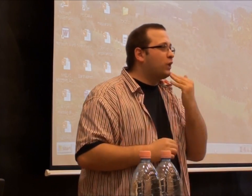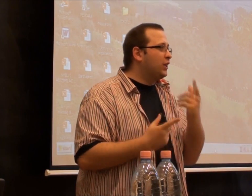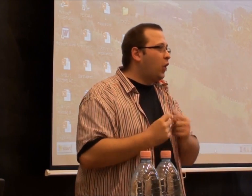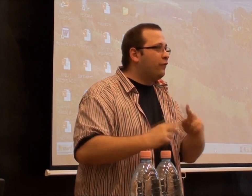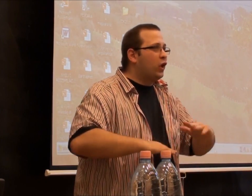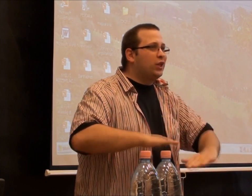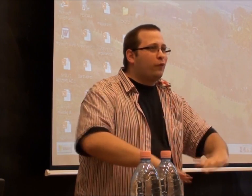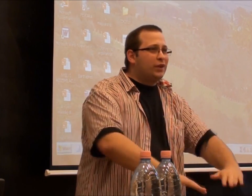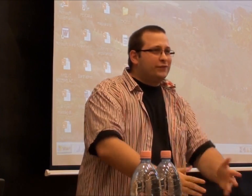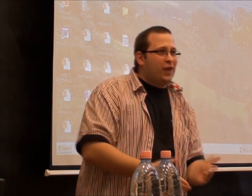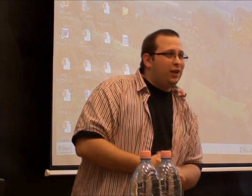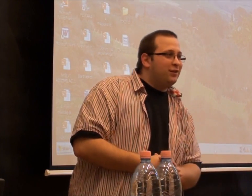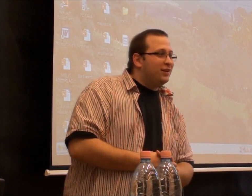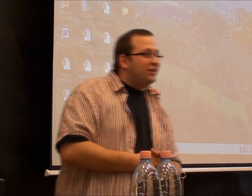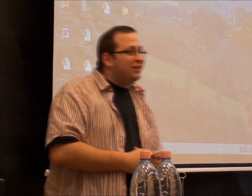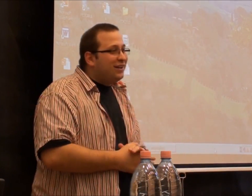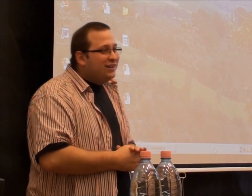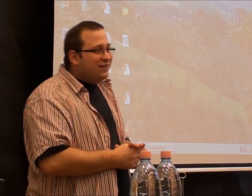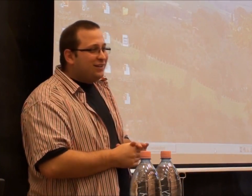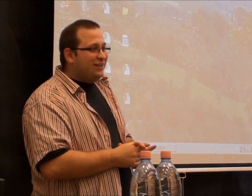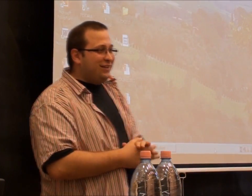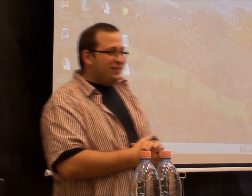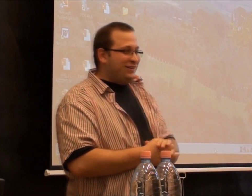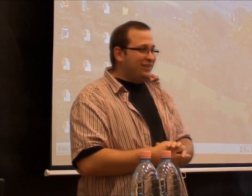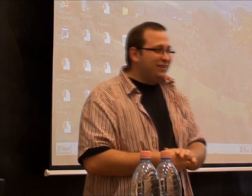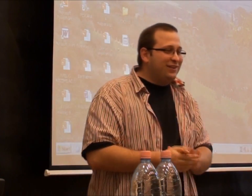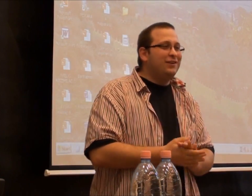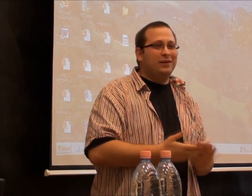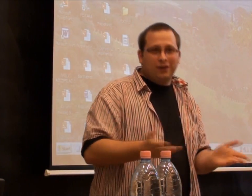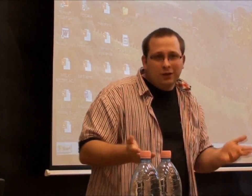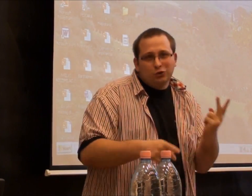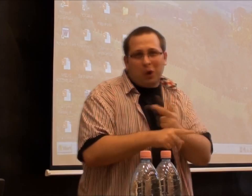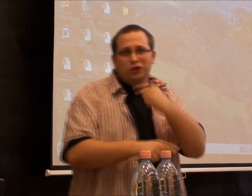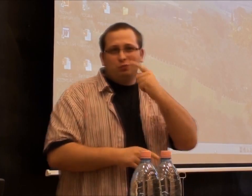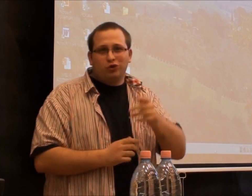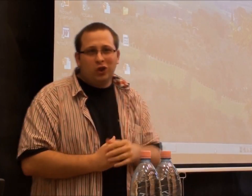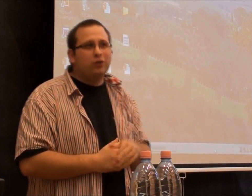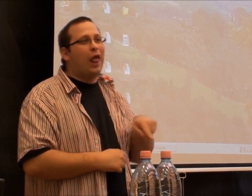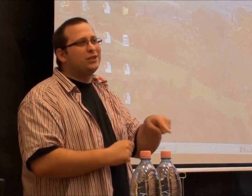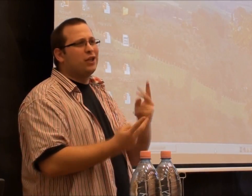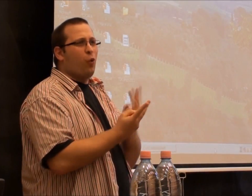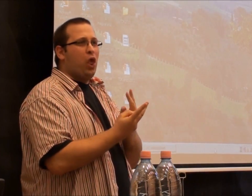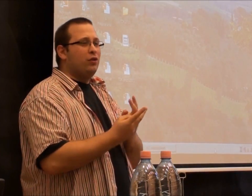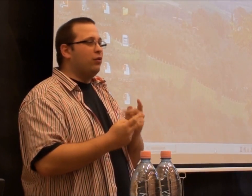pokolban vezető út jó szándékkal van kikövezve. Ezt szokták mondani,